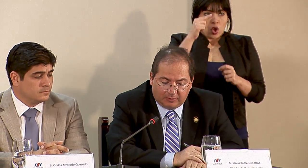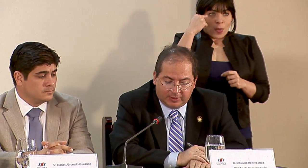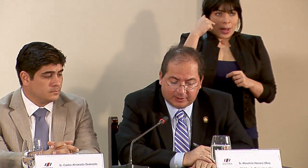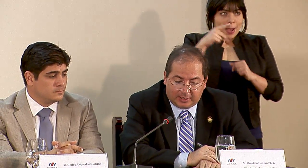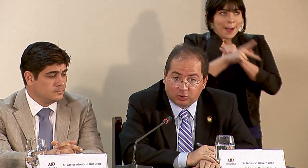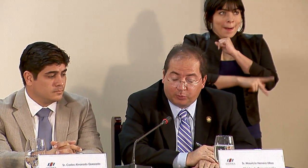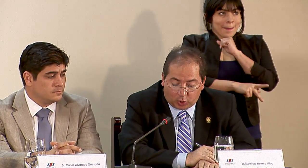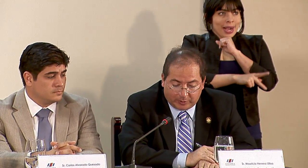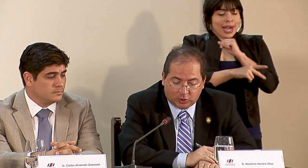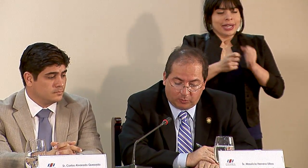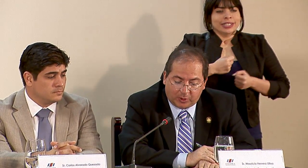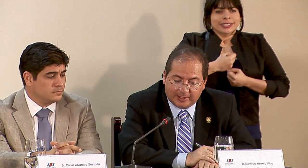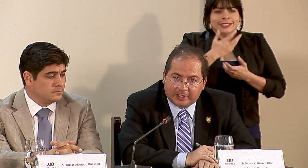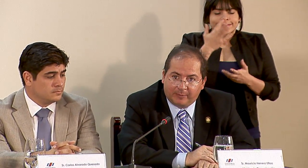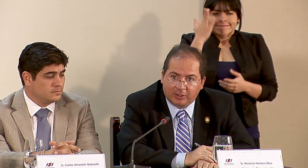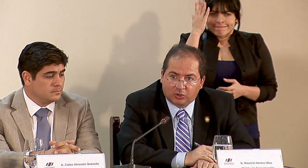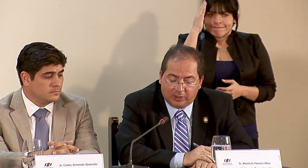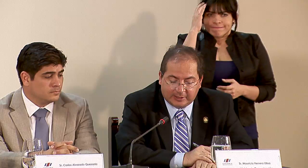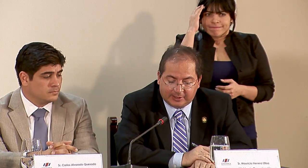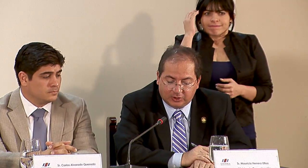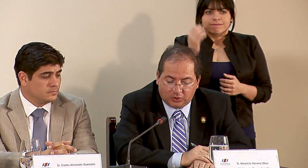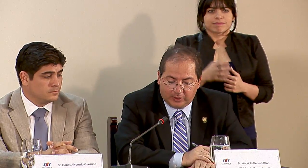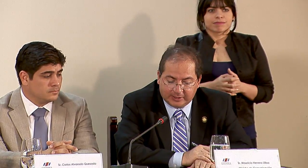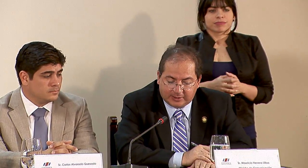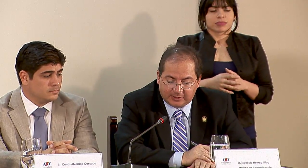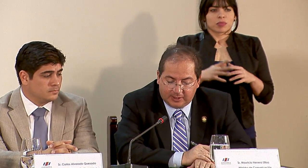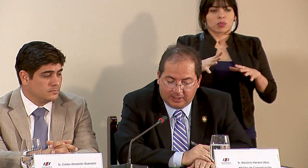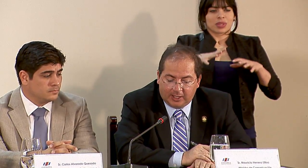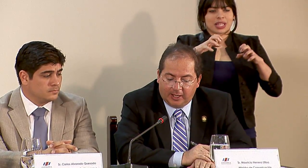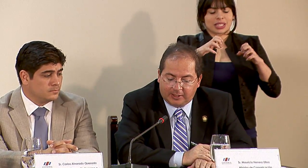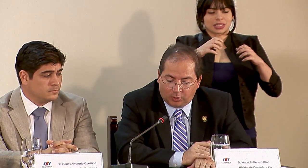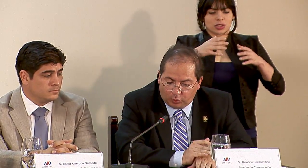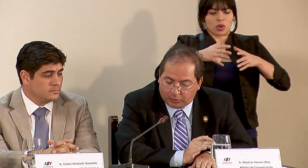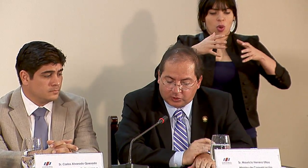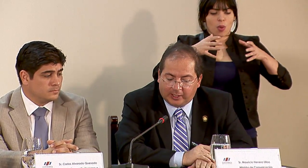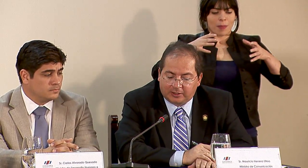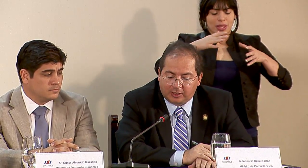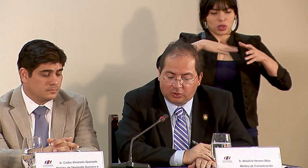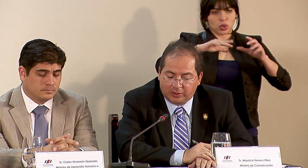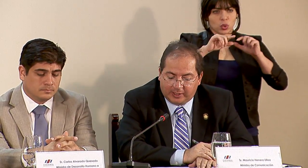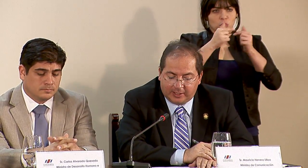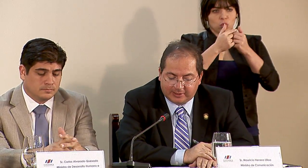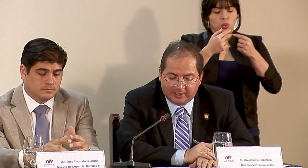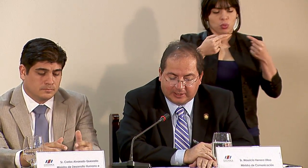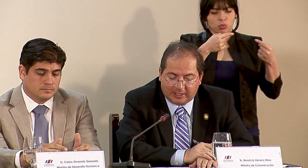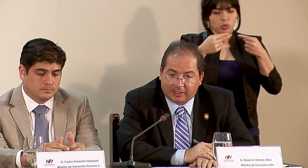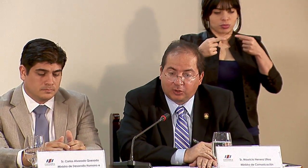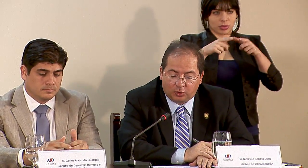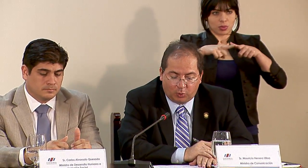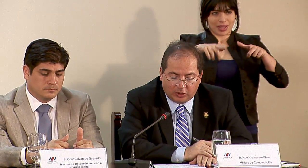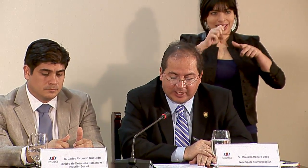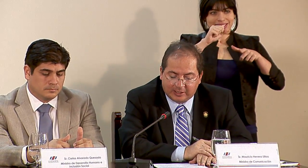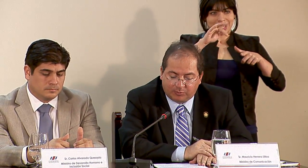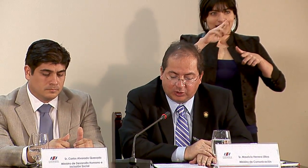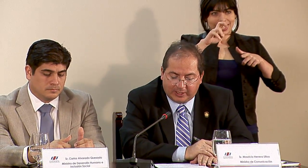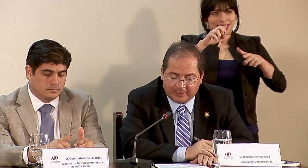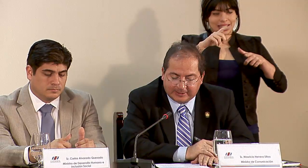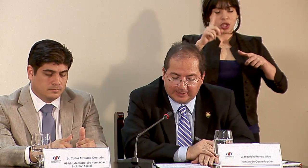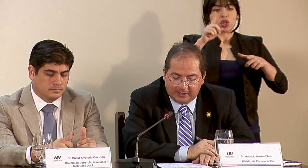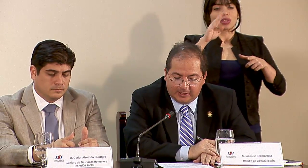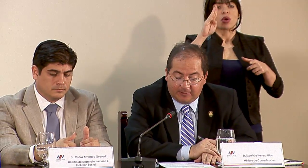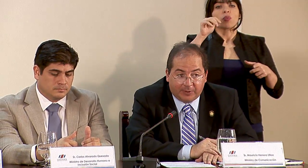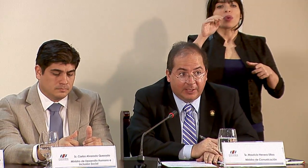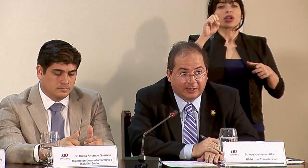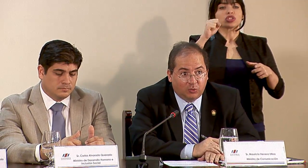República manifiesta su preocupación por el incremento de las tensiones entre grupos en el territorio indígena de Salitre, en el Cantón de Buenos Aires de Punta